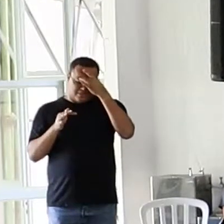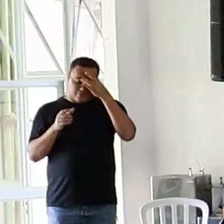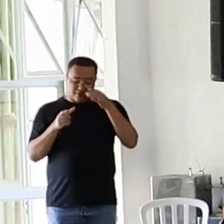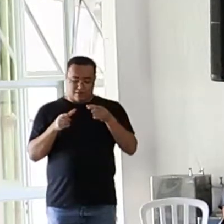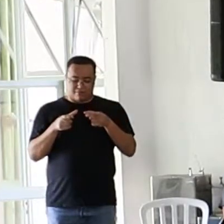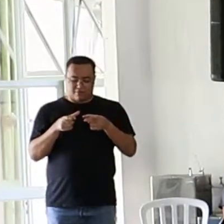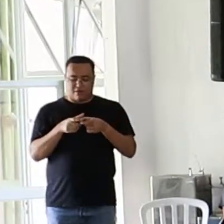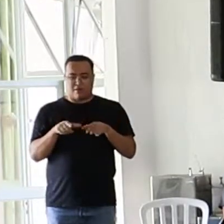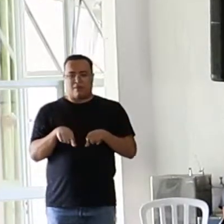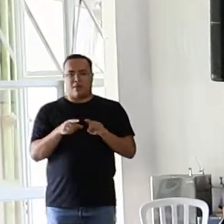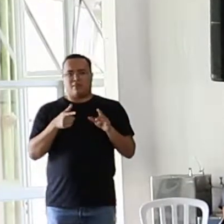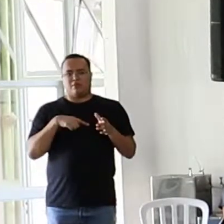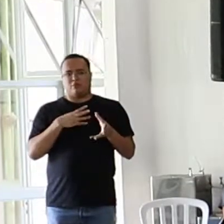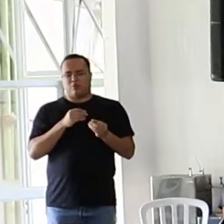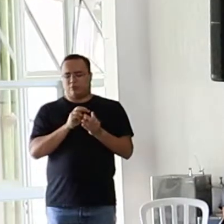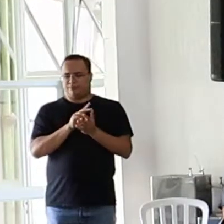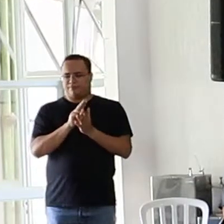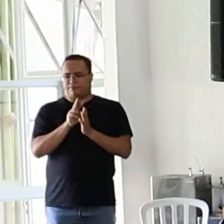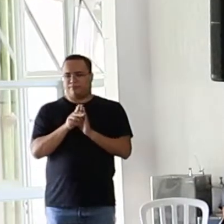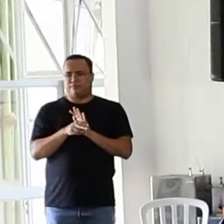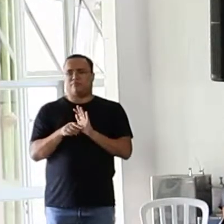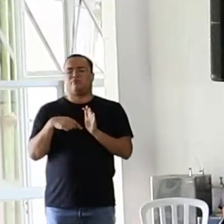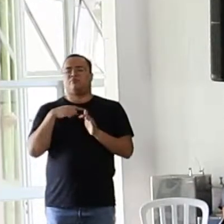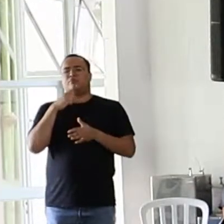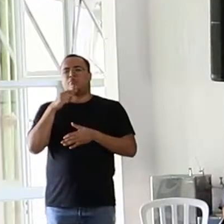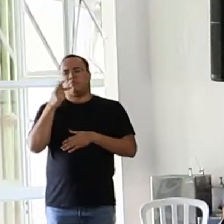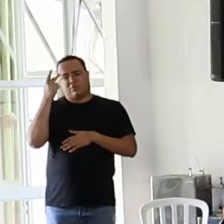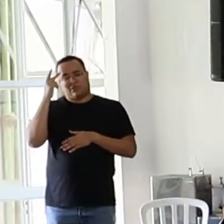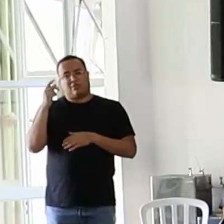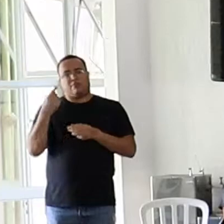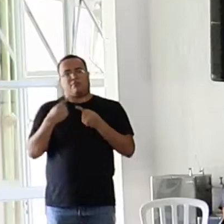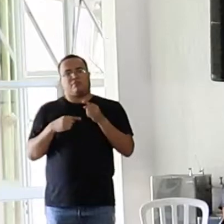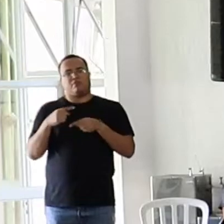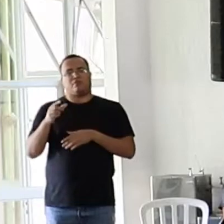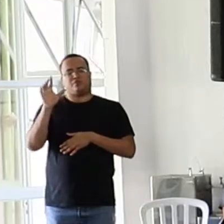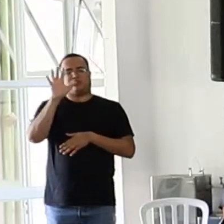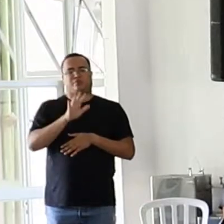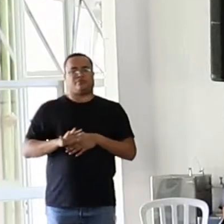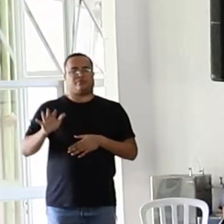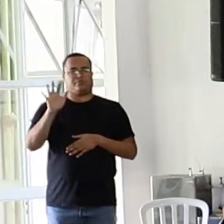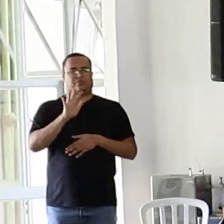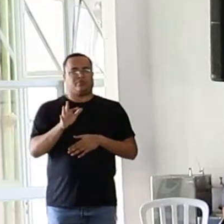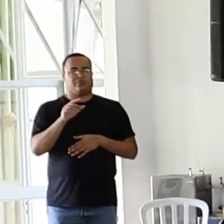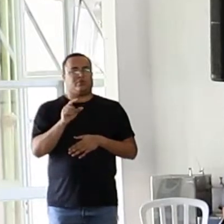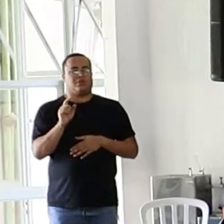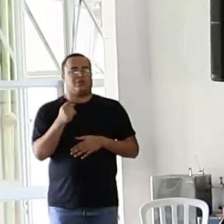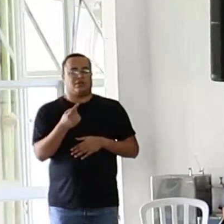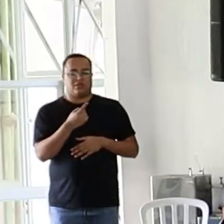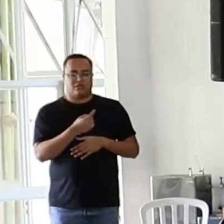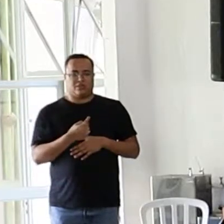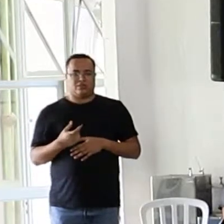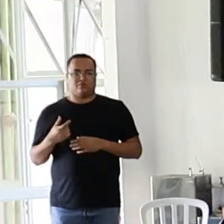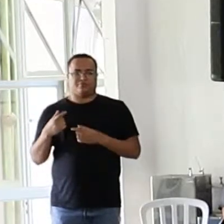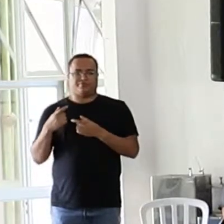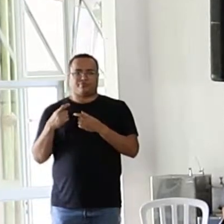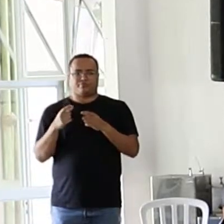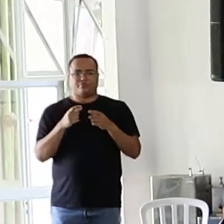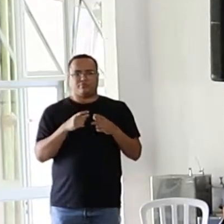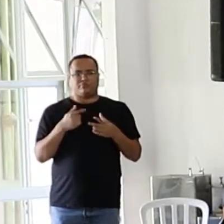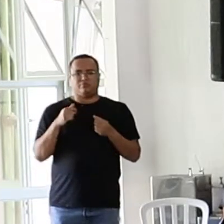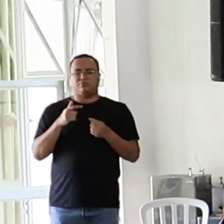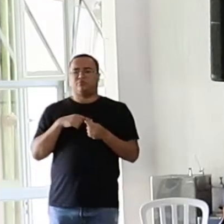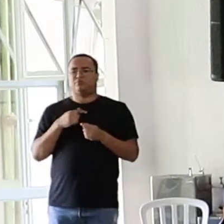pequenininho mas ele é heterogêneo é plural e diversa não dá para a gente pensar as políticas forma generalista aqui ela território precisa ser ativado